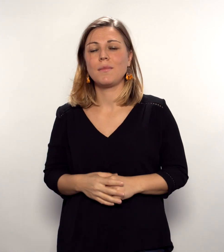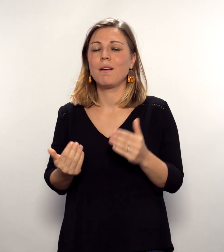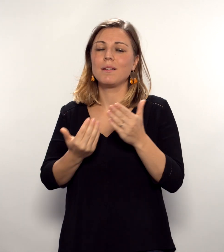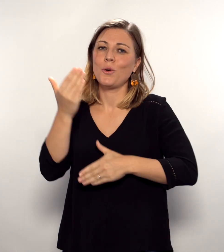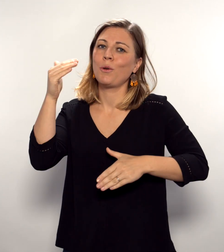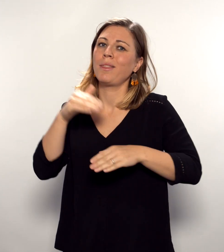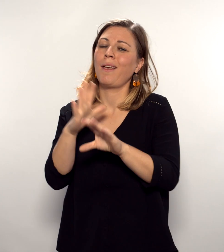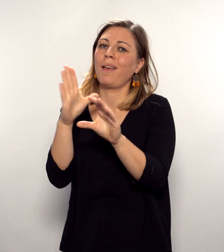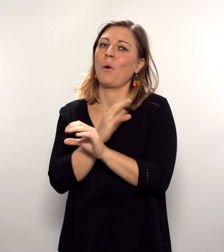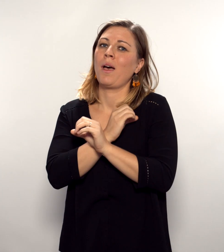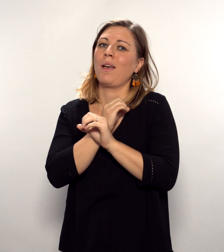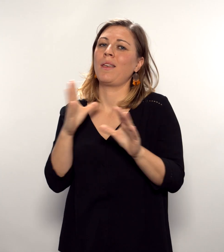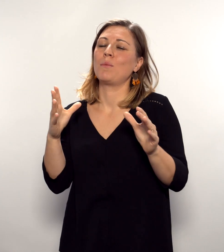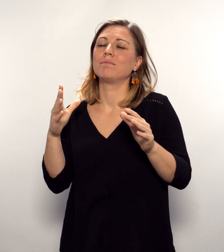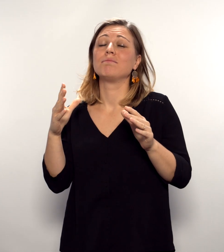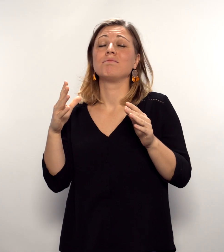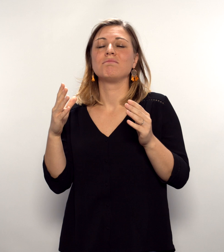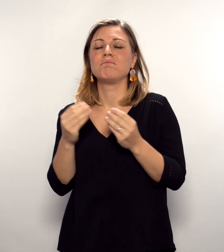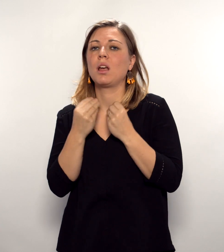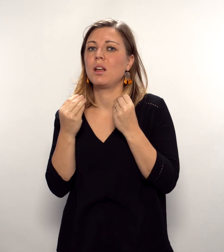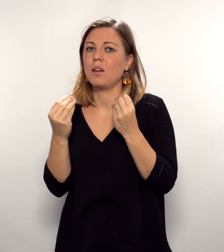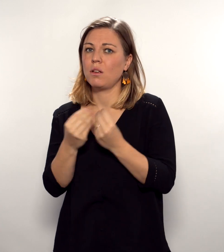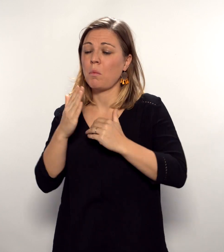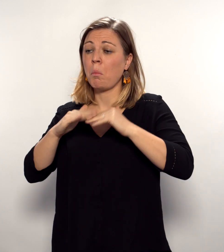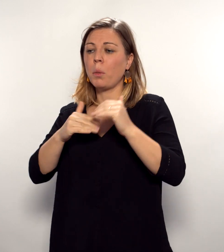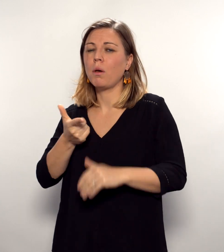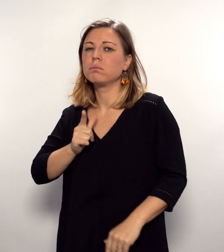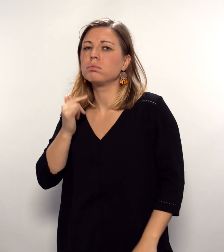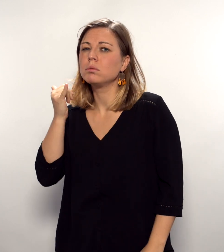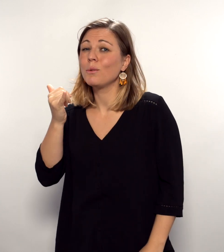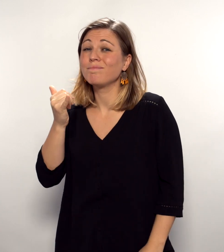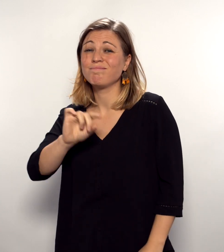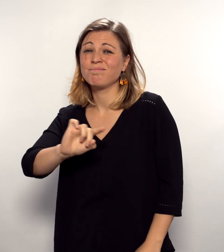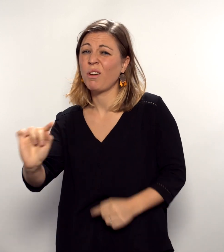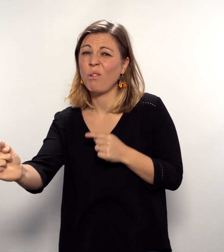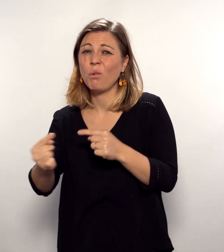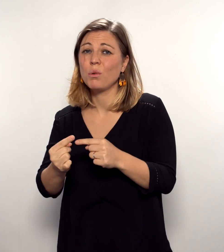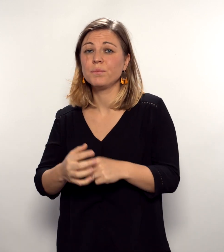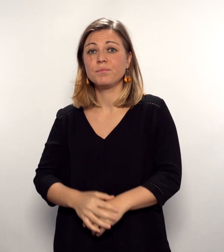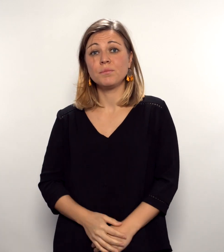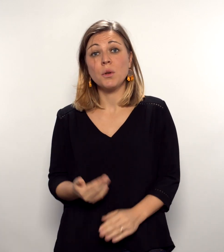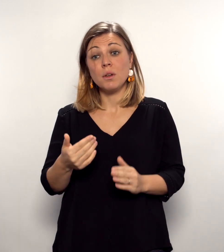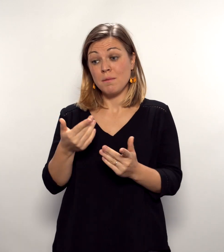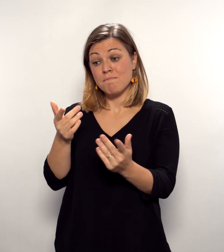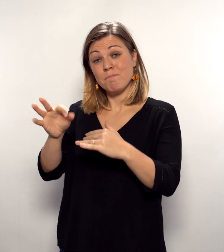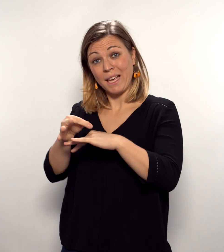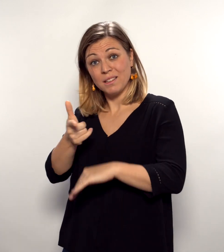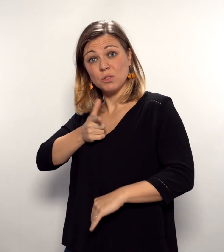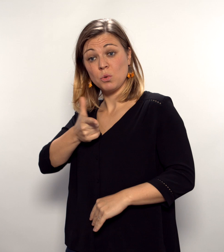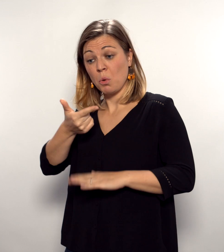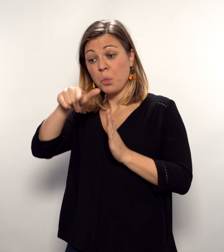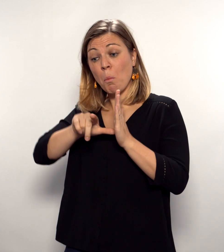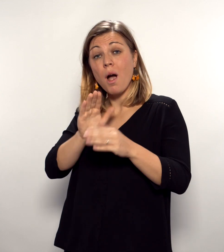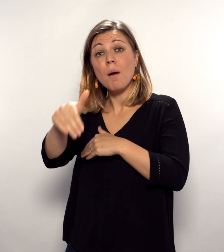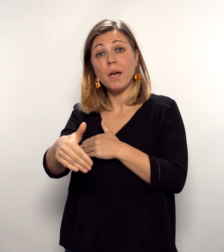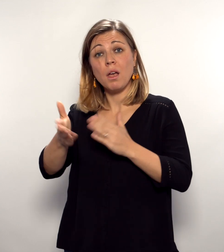2001. Une journée extraordinaire. Malheureusement, ce bonheur ne devait pas durer. 2 mois après